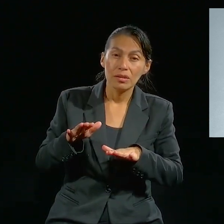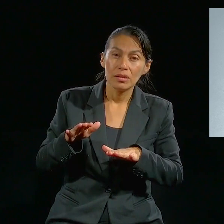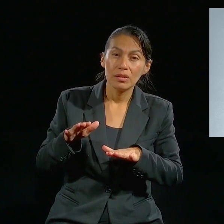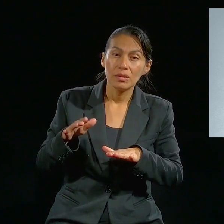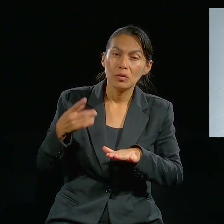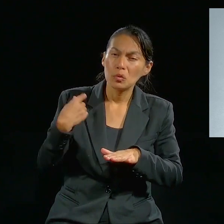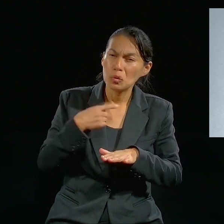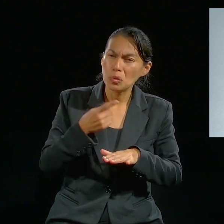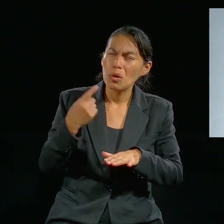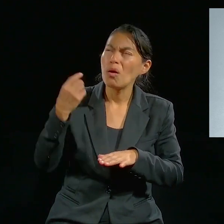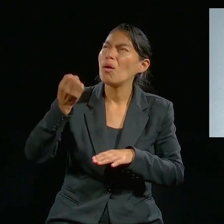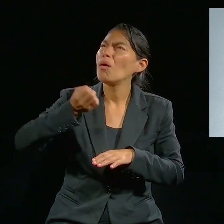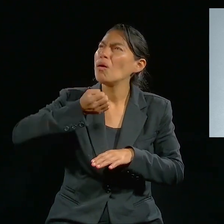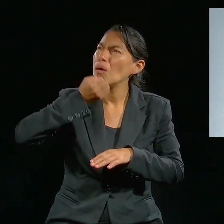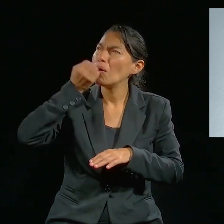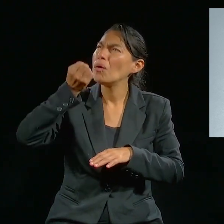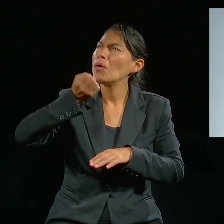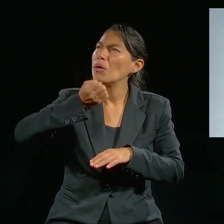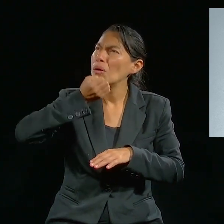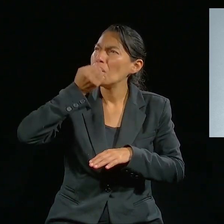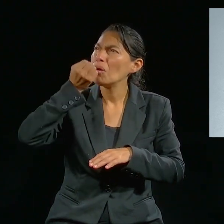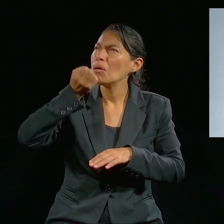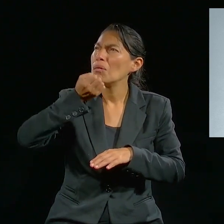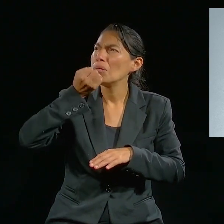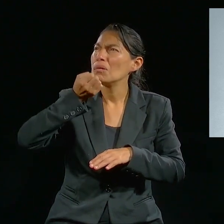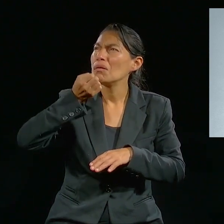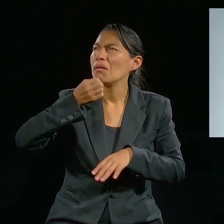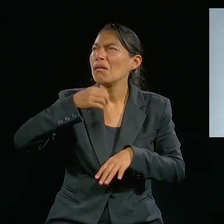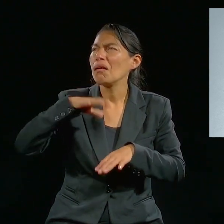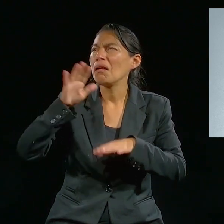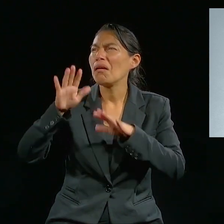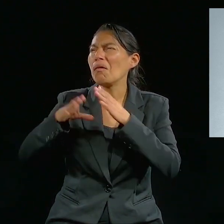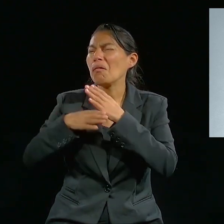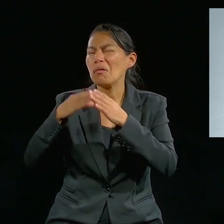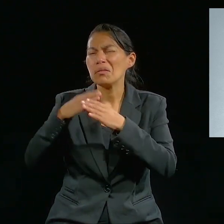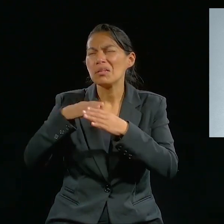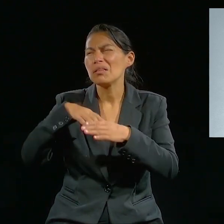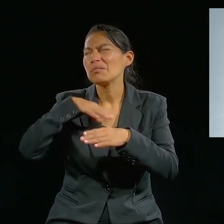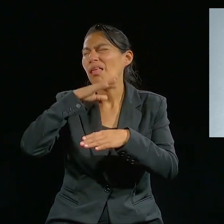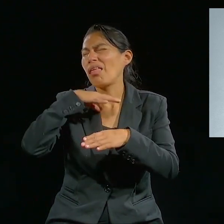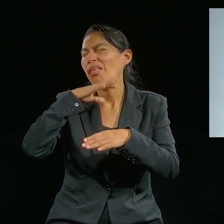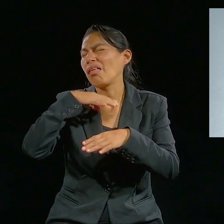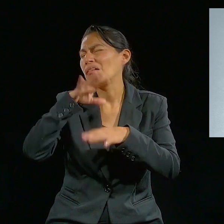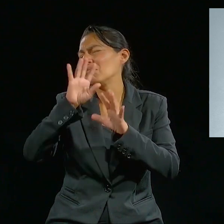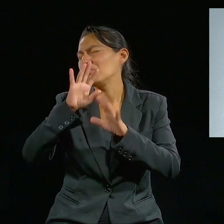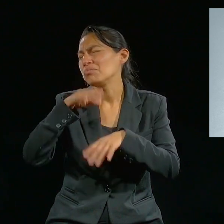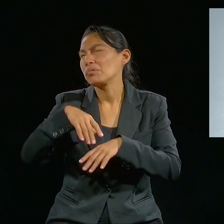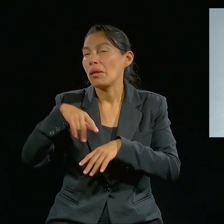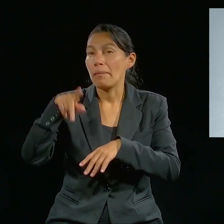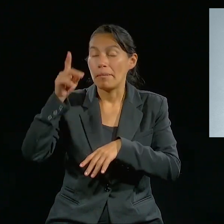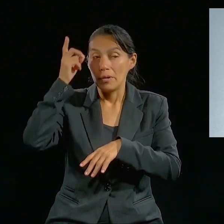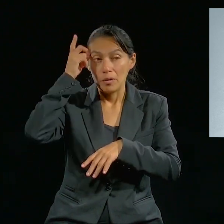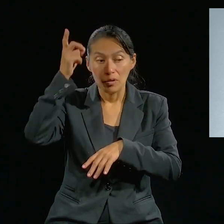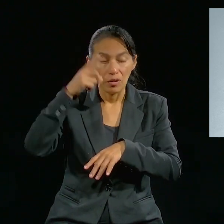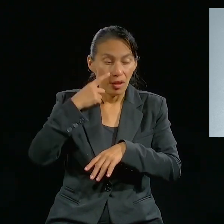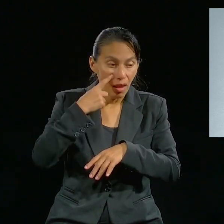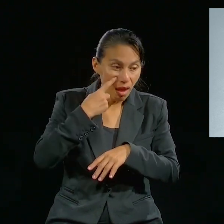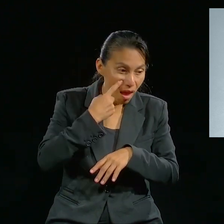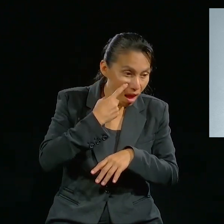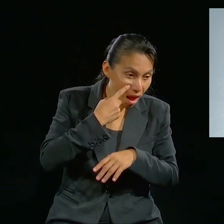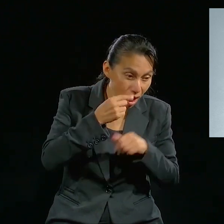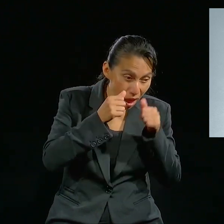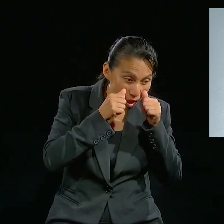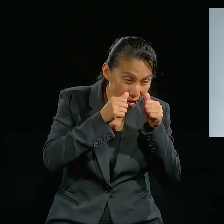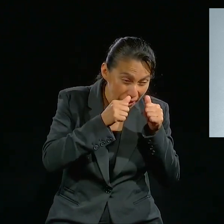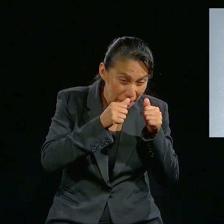podemos orar y podemos pasar en alto alguna situación, pero Dios no la pasa en alto. Dios está preocupado